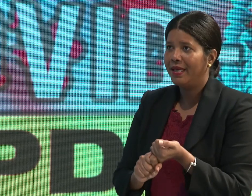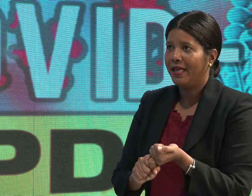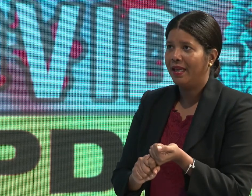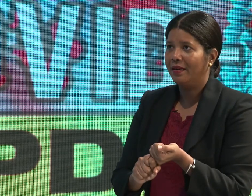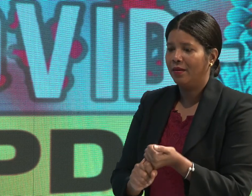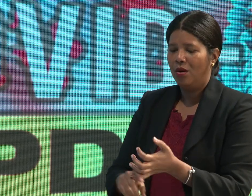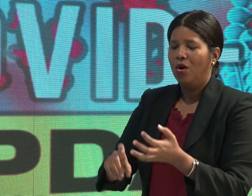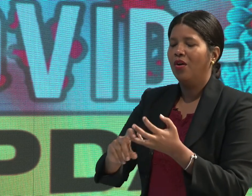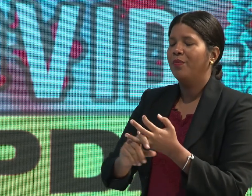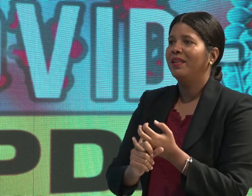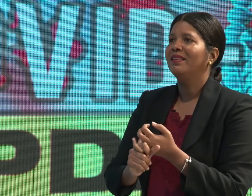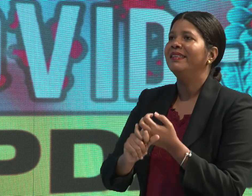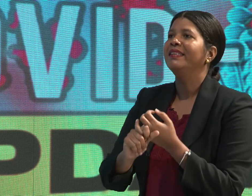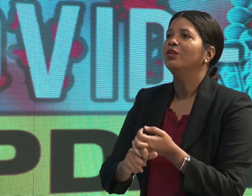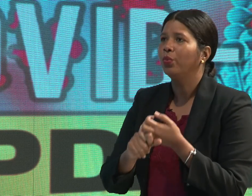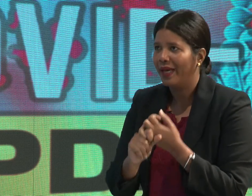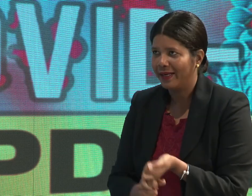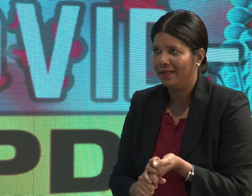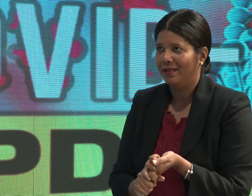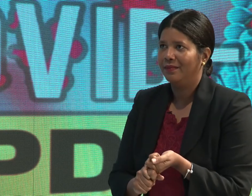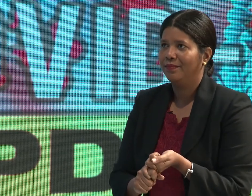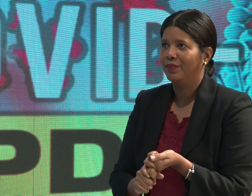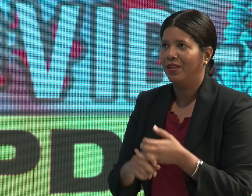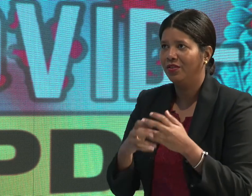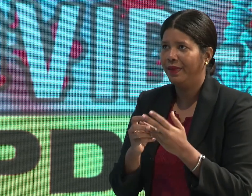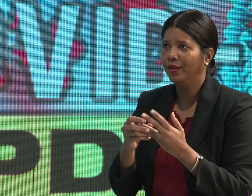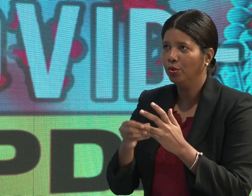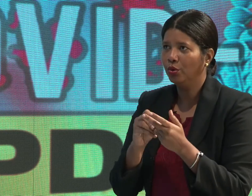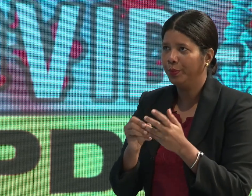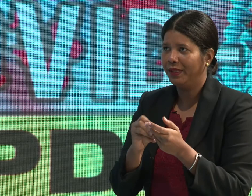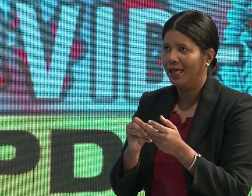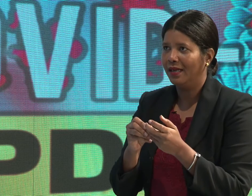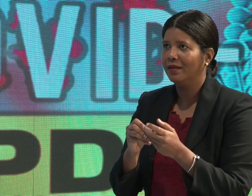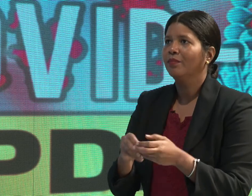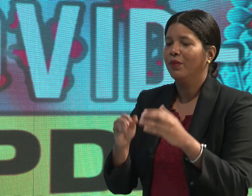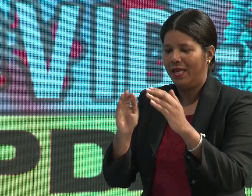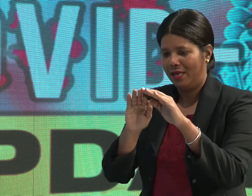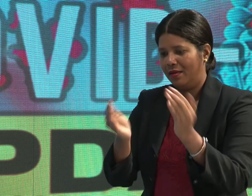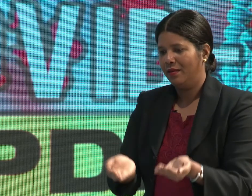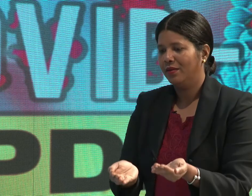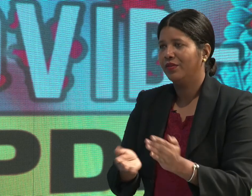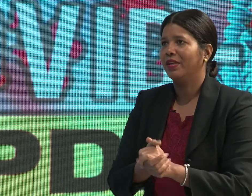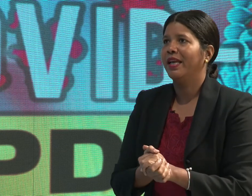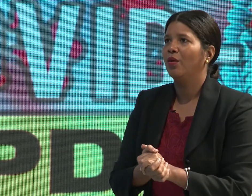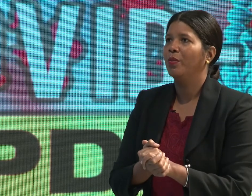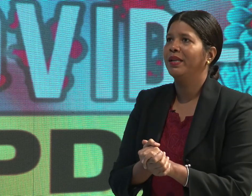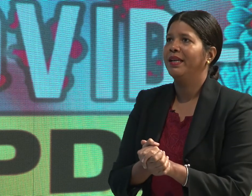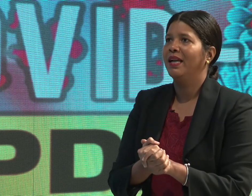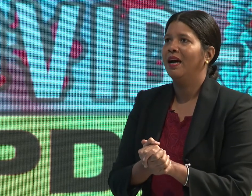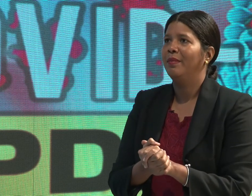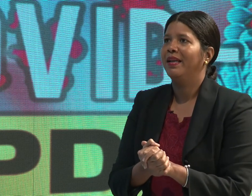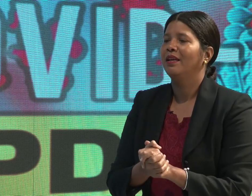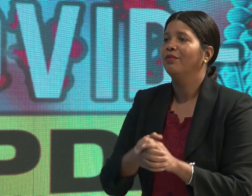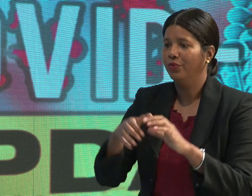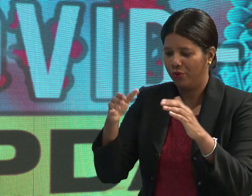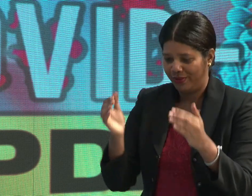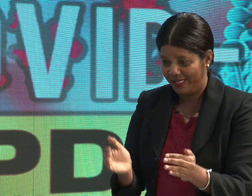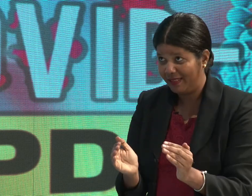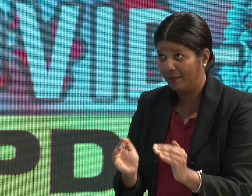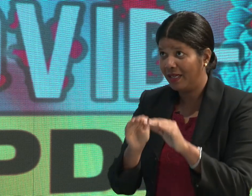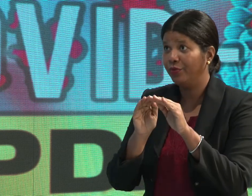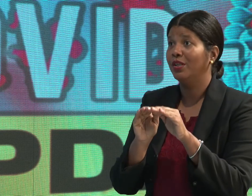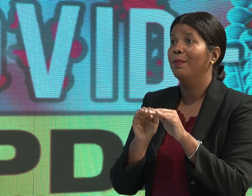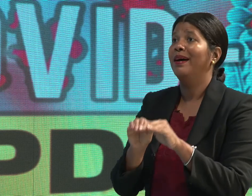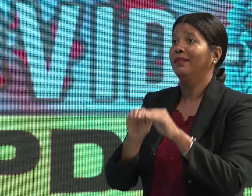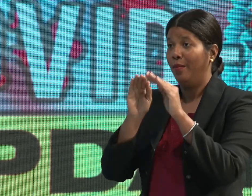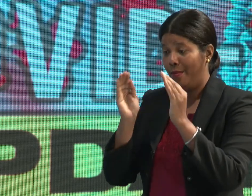KB krijgen of mensen die niet werken. Er zijn 2 doelgroepen daar en ze komen dan in aanmerking voor